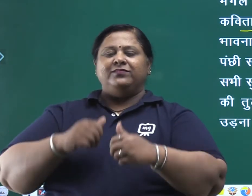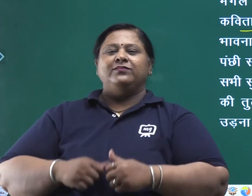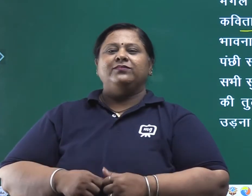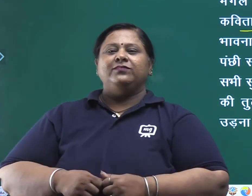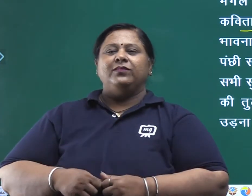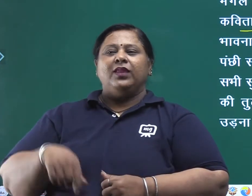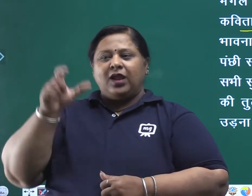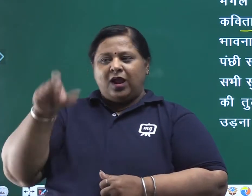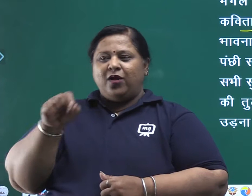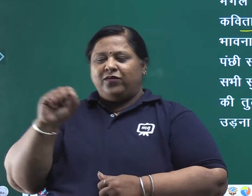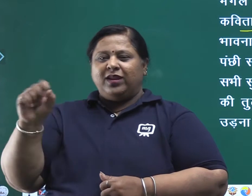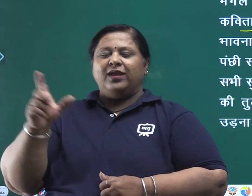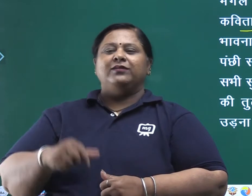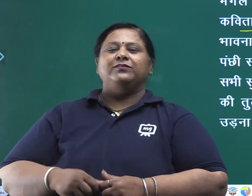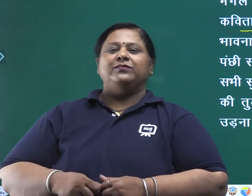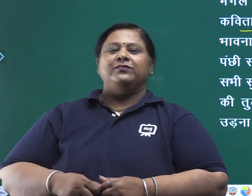कवि ने